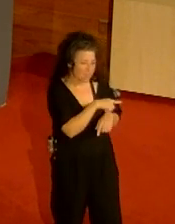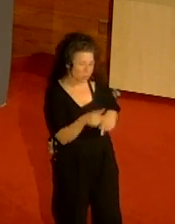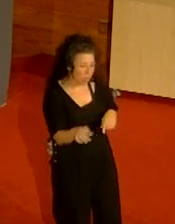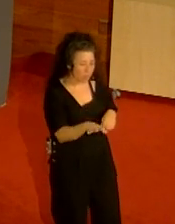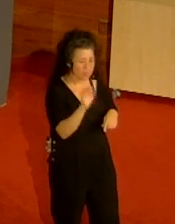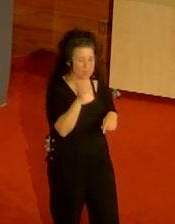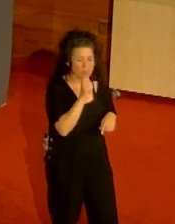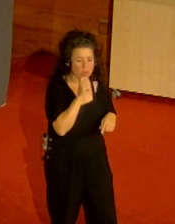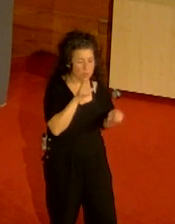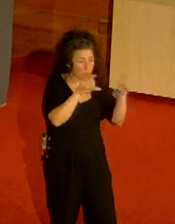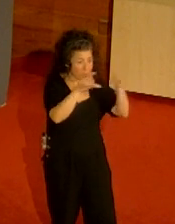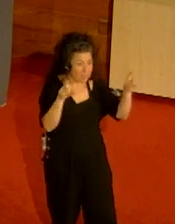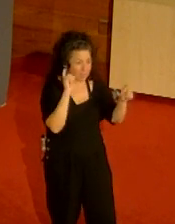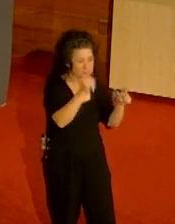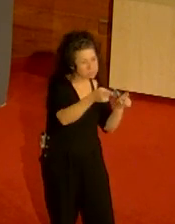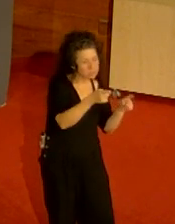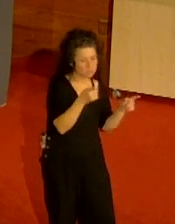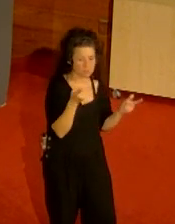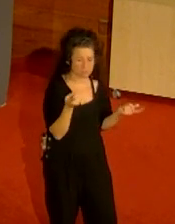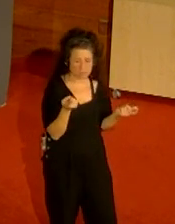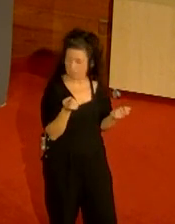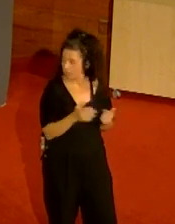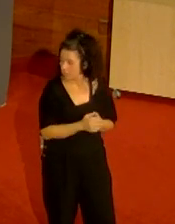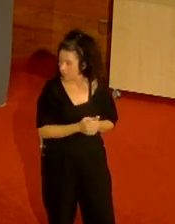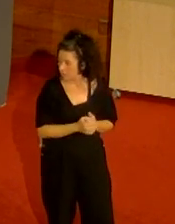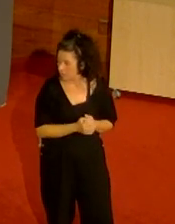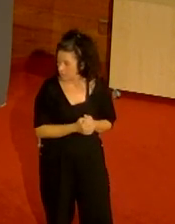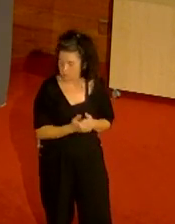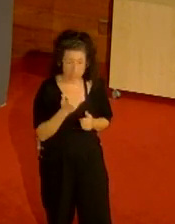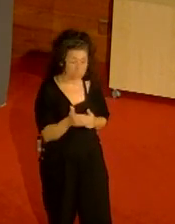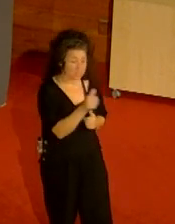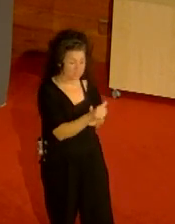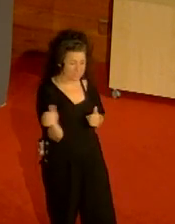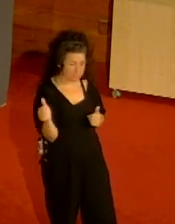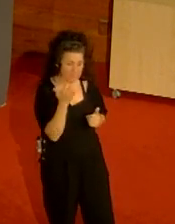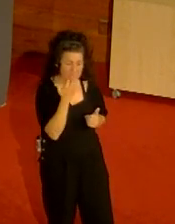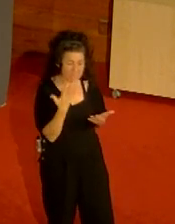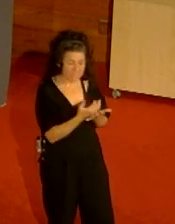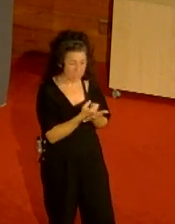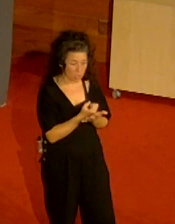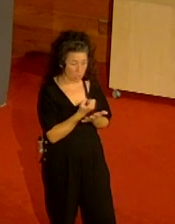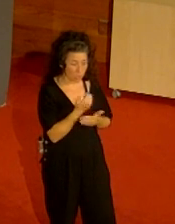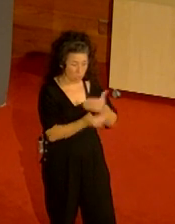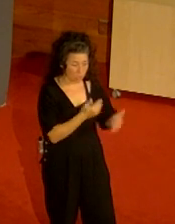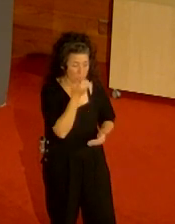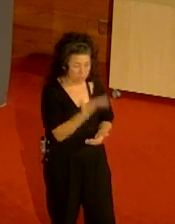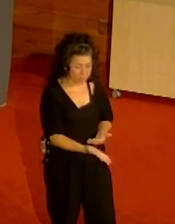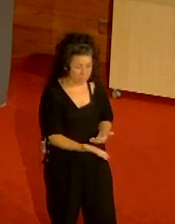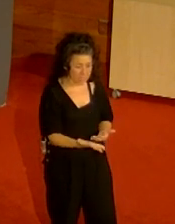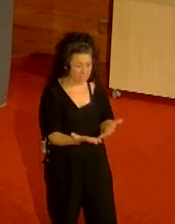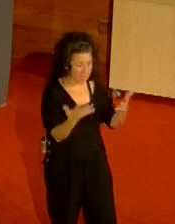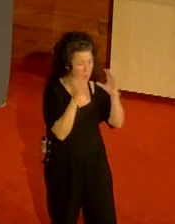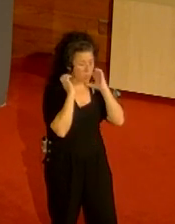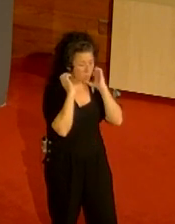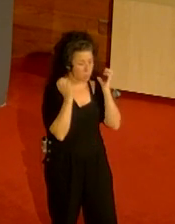compañías culpables? Ahora, la semana que viene, si todo va bien, publicamos una crónica de Mozambique que se